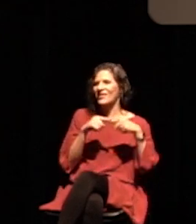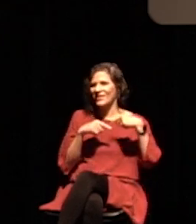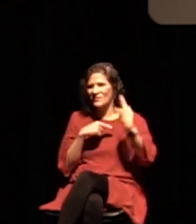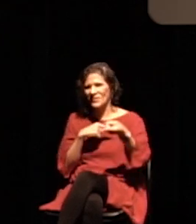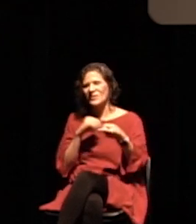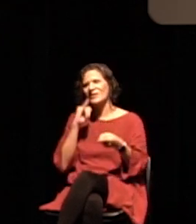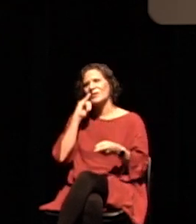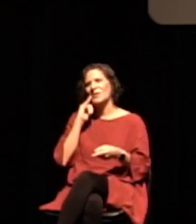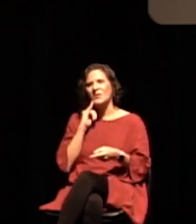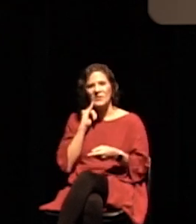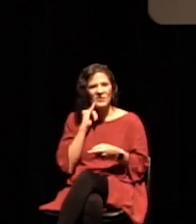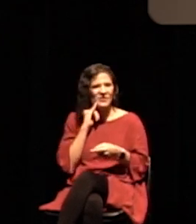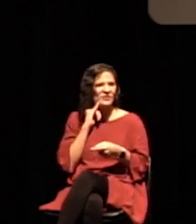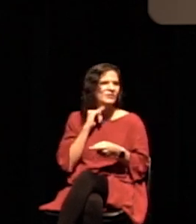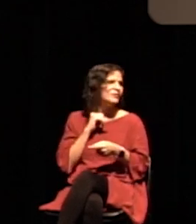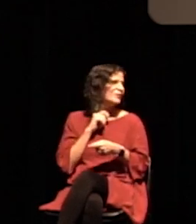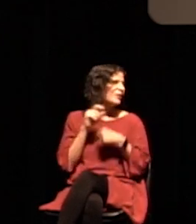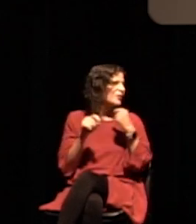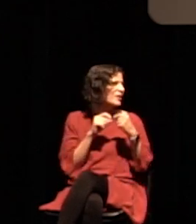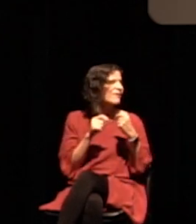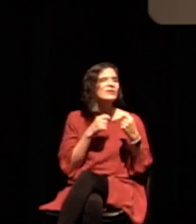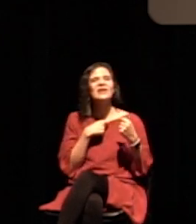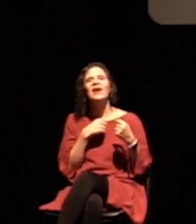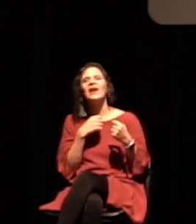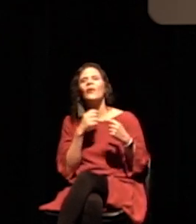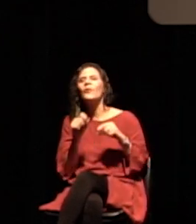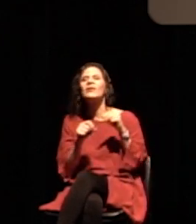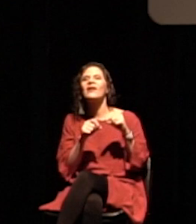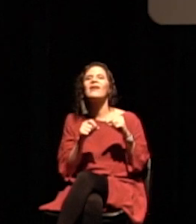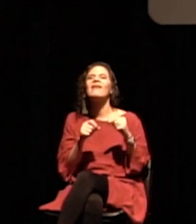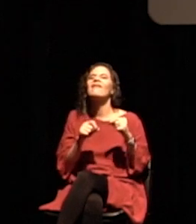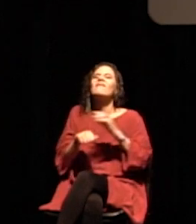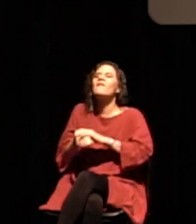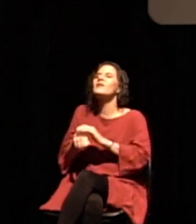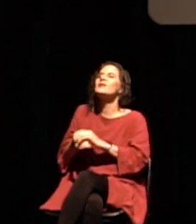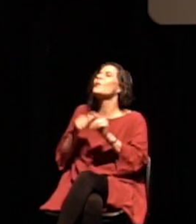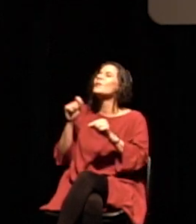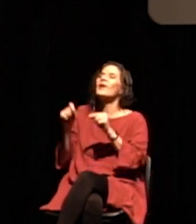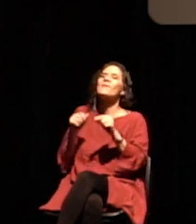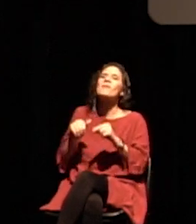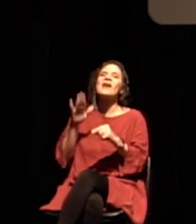diálogo. Que perguntas ainda tem por fazer à IOL?